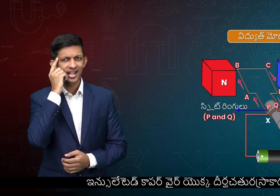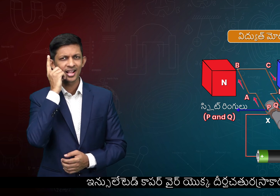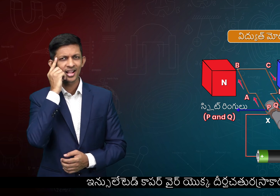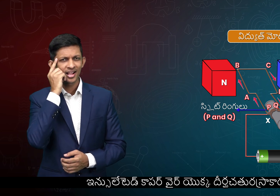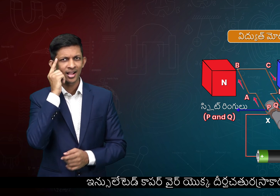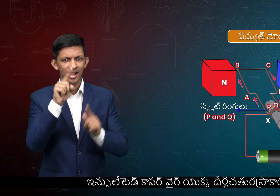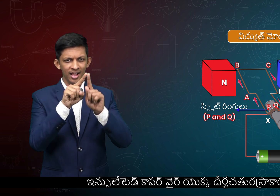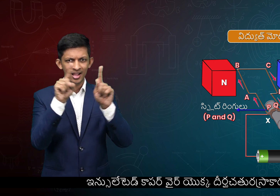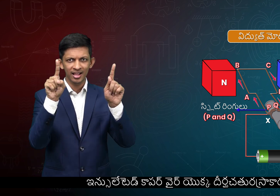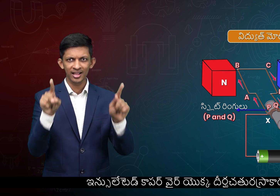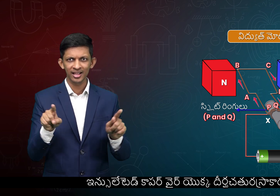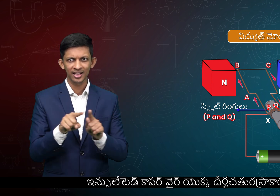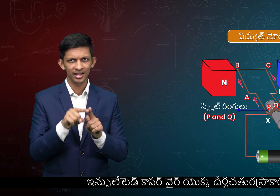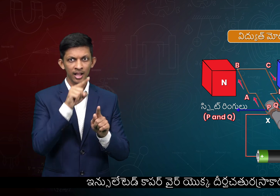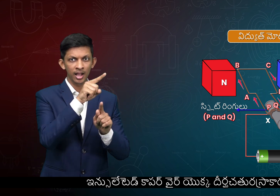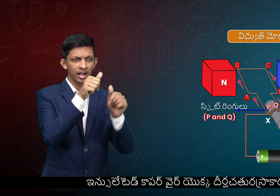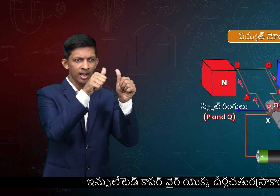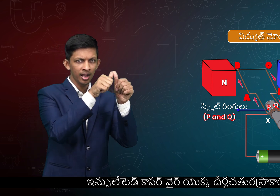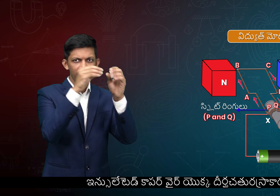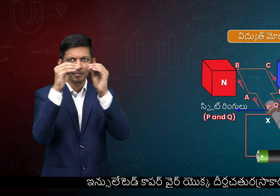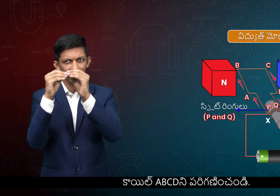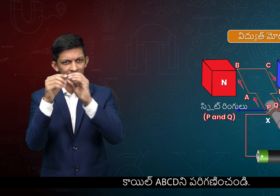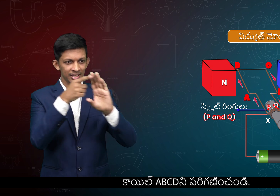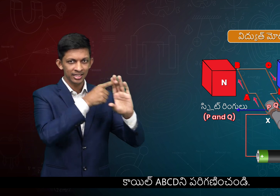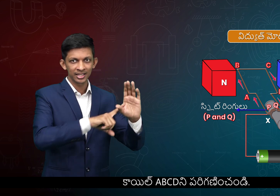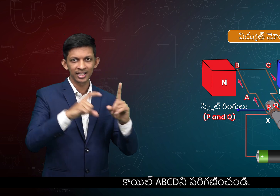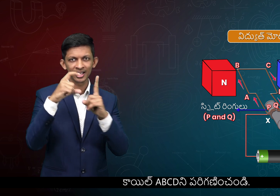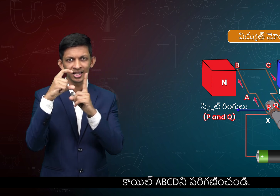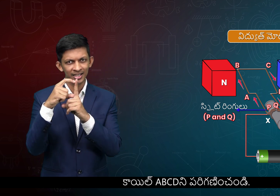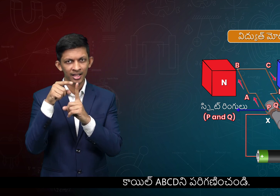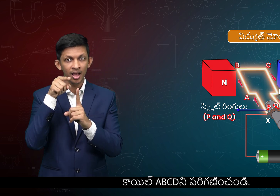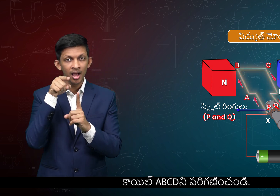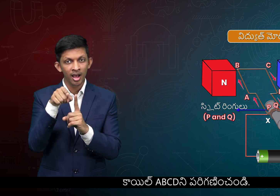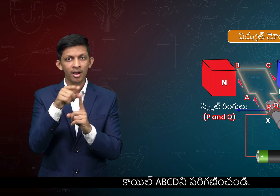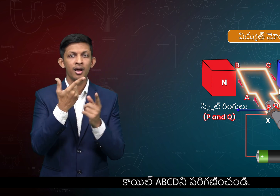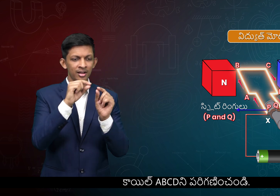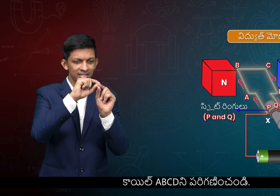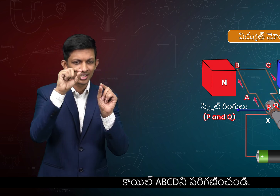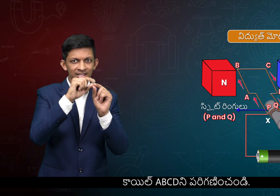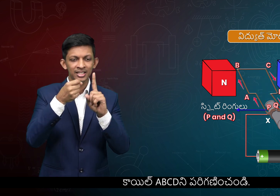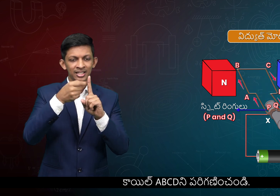ఇన్సులేటెడ్ కాపర్ వైర్ యొక్క దీర్ఘచతురస్రాకార కాయిల్ ABCDని పరిగణించండి.